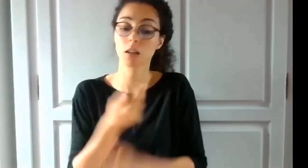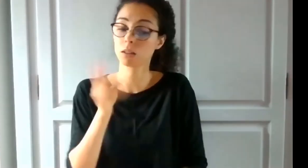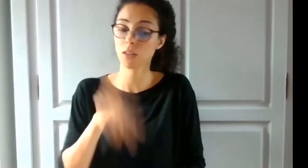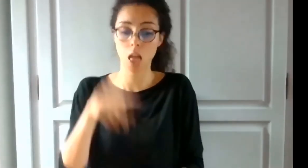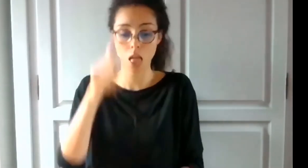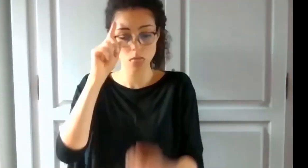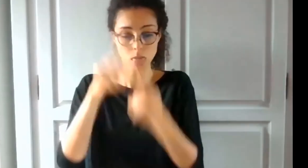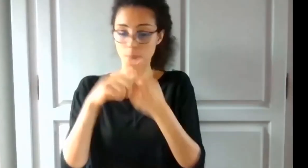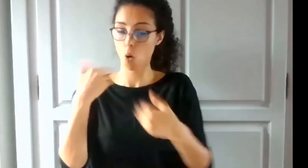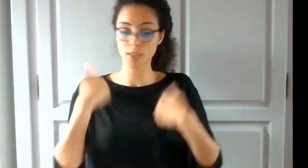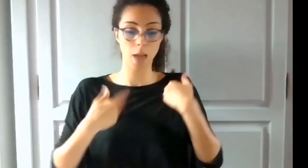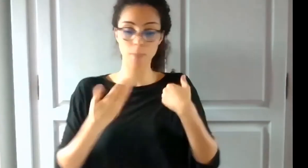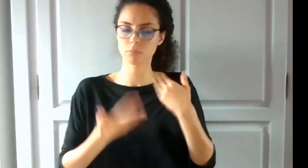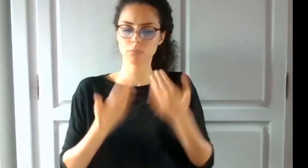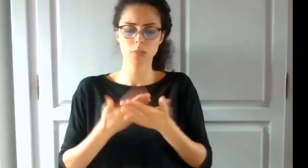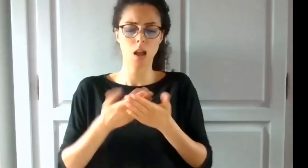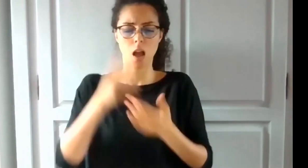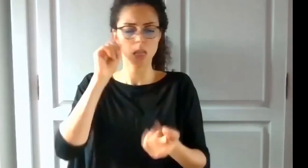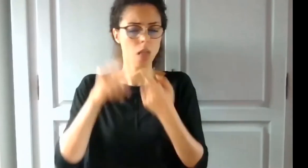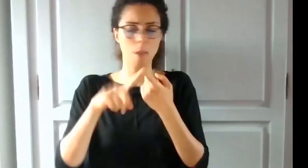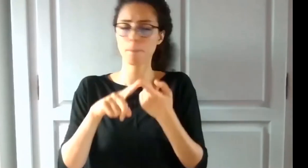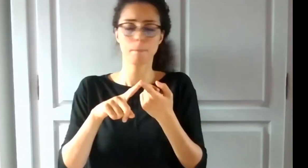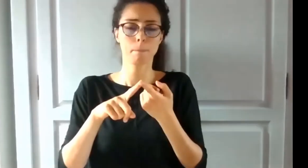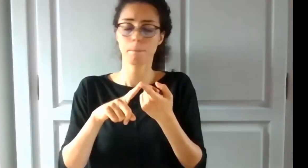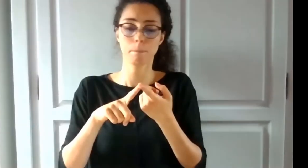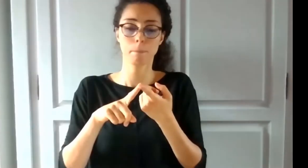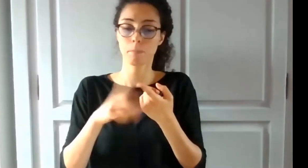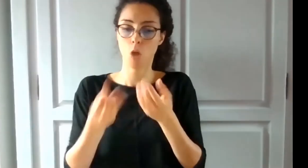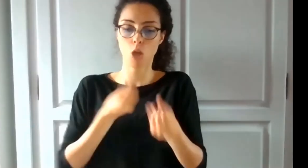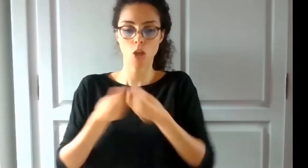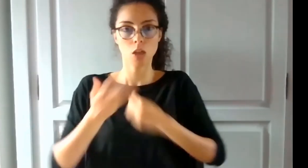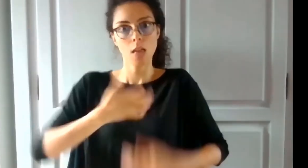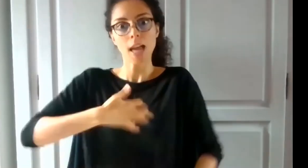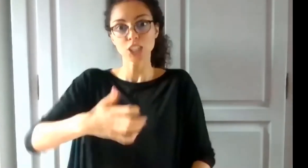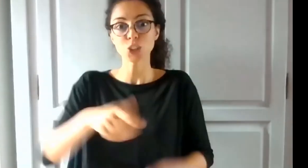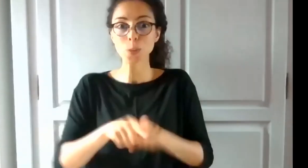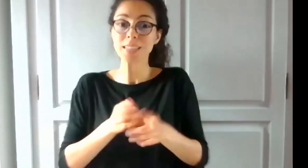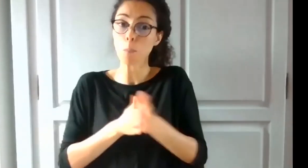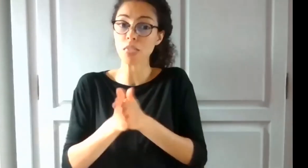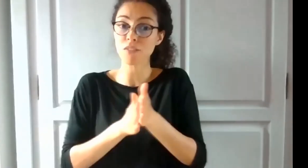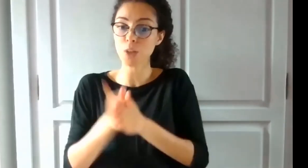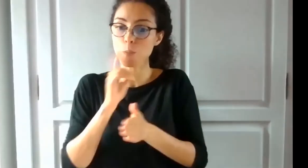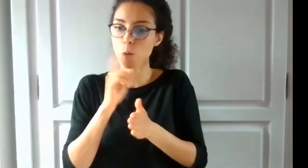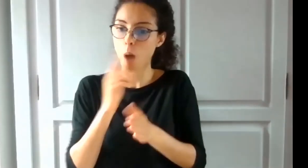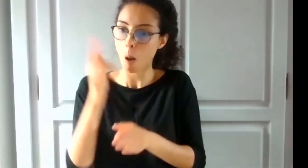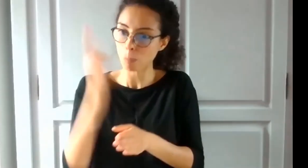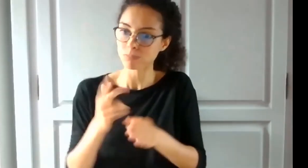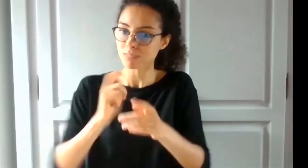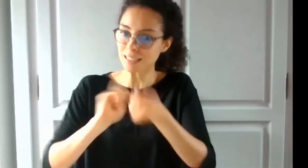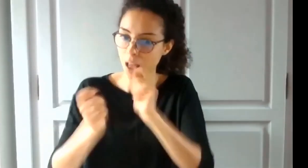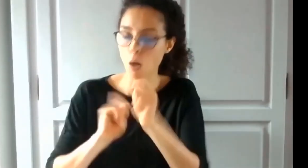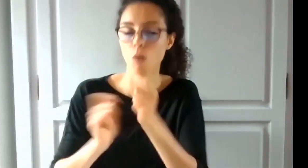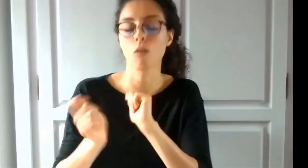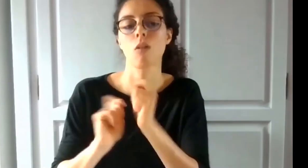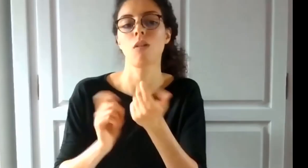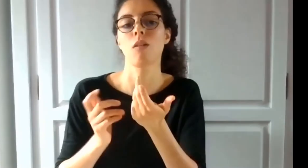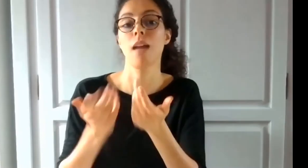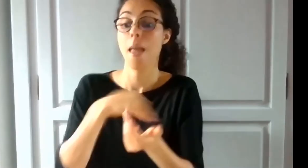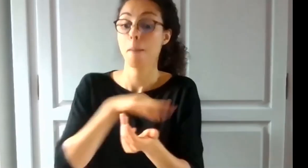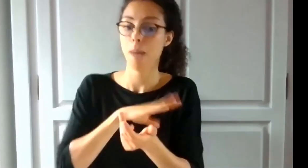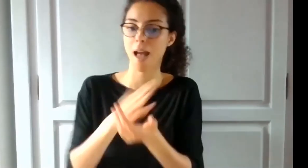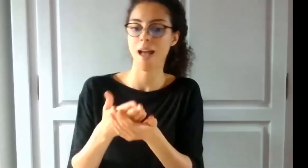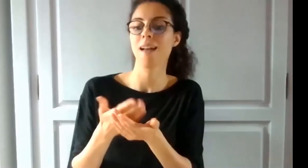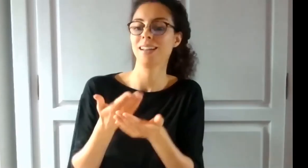l'handicap, c'est vrai une thématique tout à fait donc, enrichissante et motivante pour engager le dialogue. Et par ce biais-là, on peut